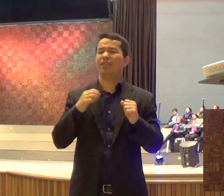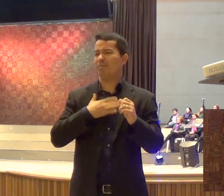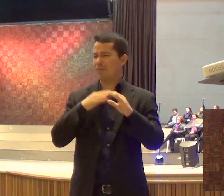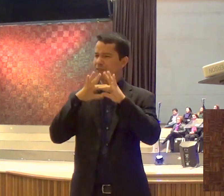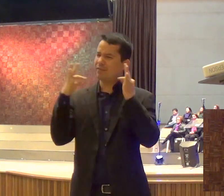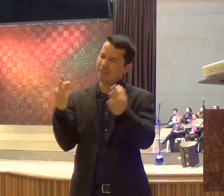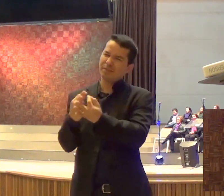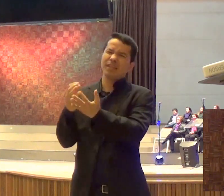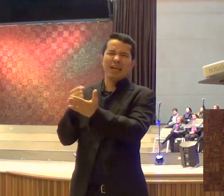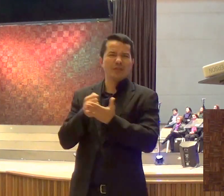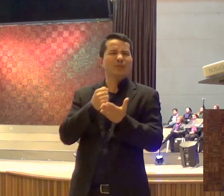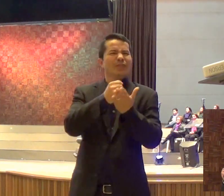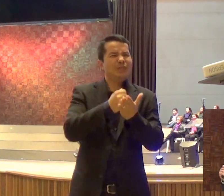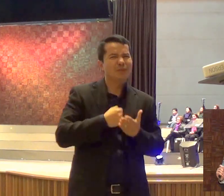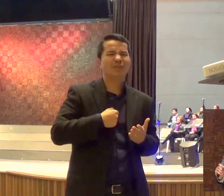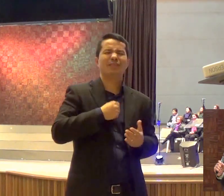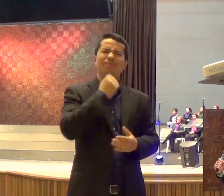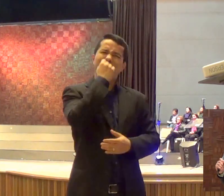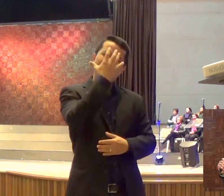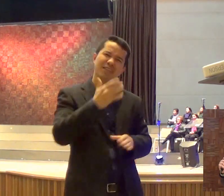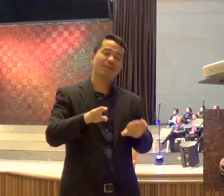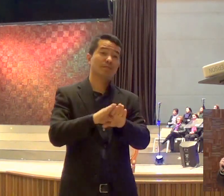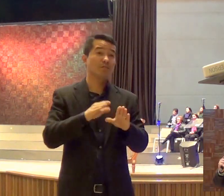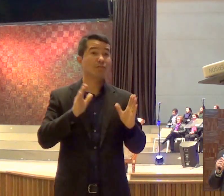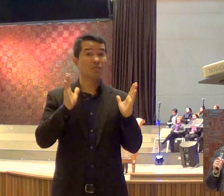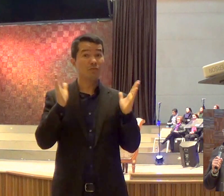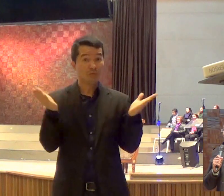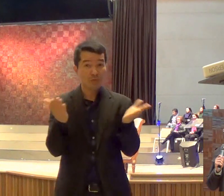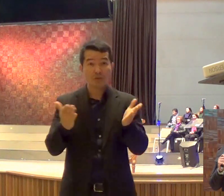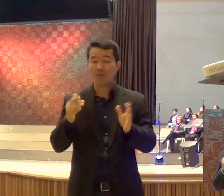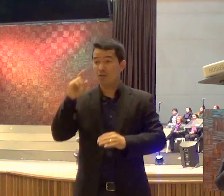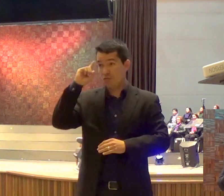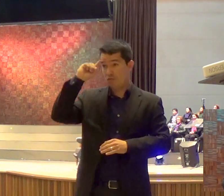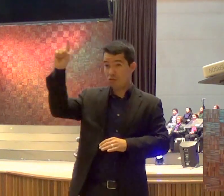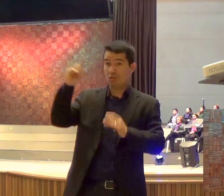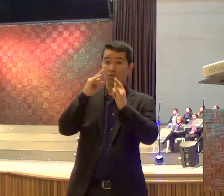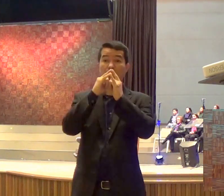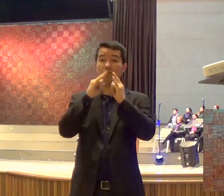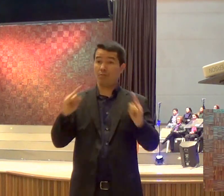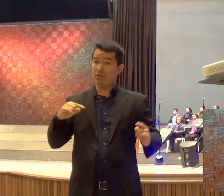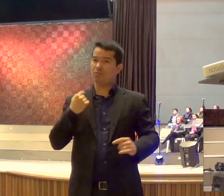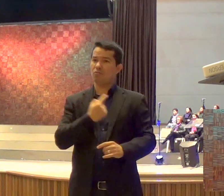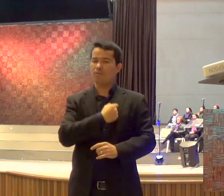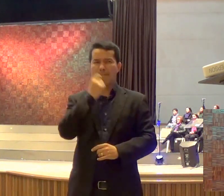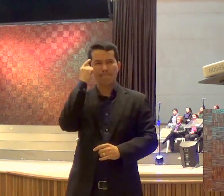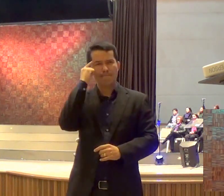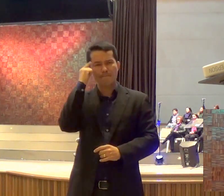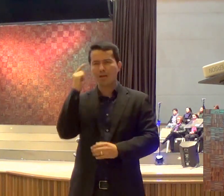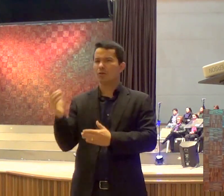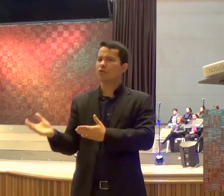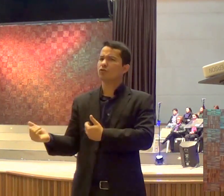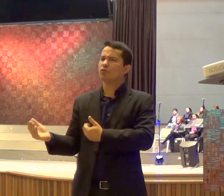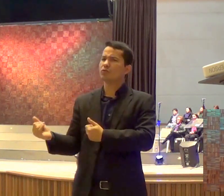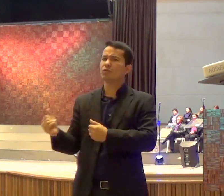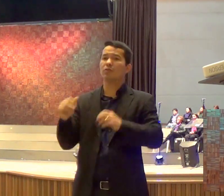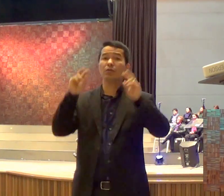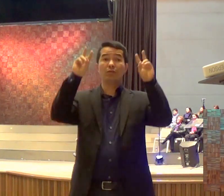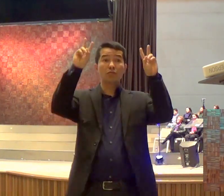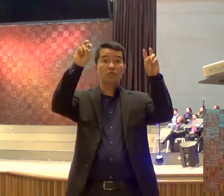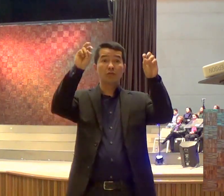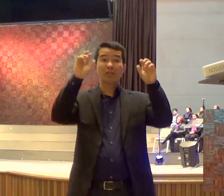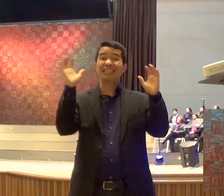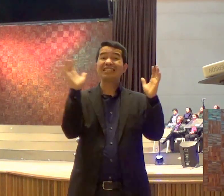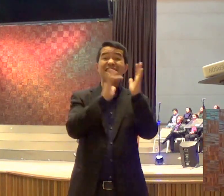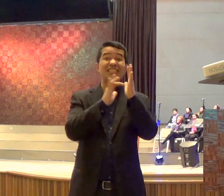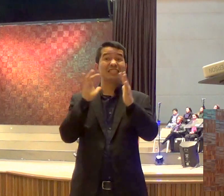família nós temos pensado pensamos durante esses dias do nosso Retiro Juventude sobre o tema Jesus é